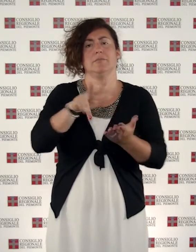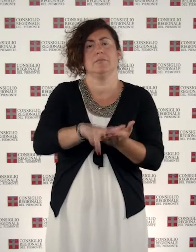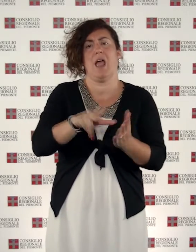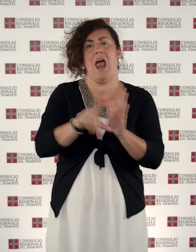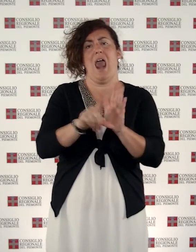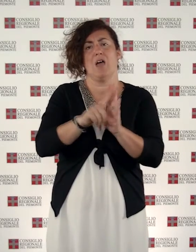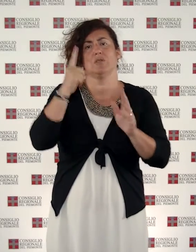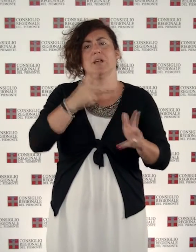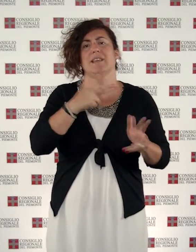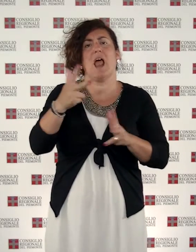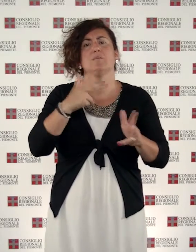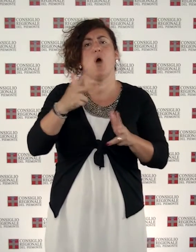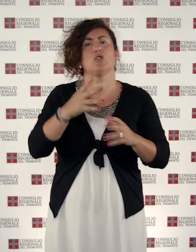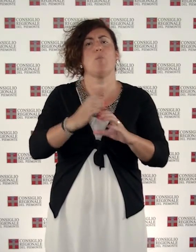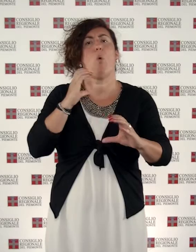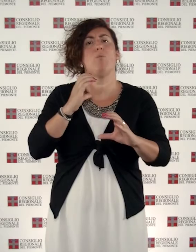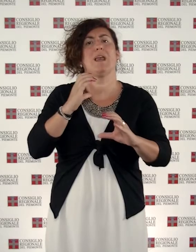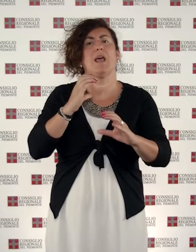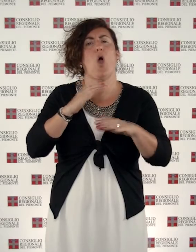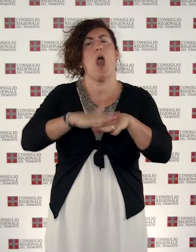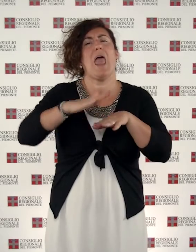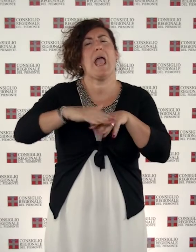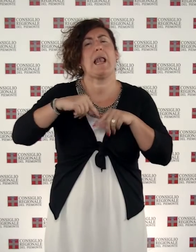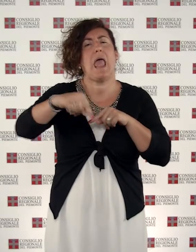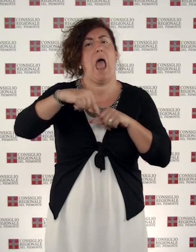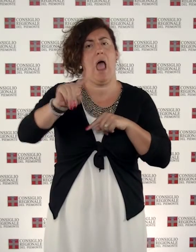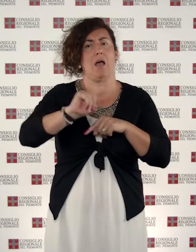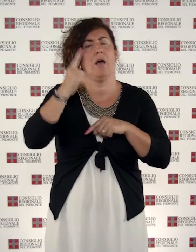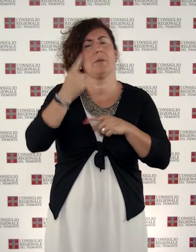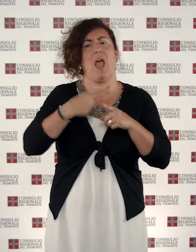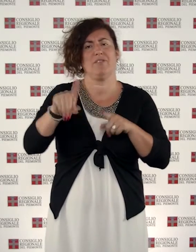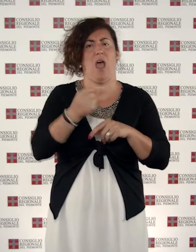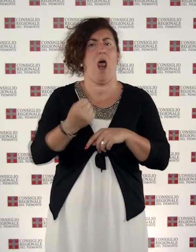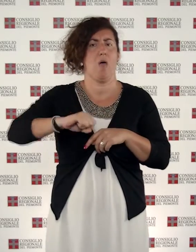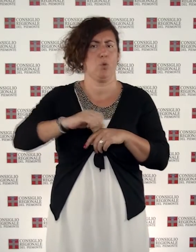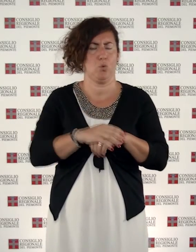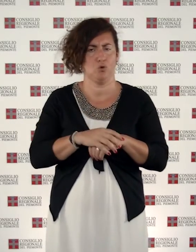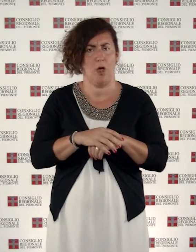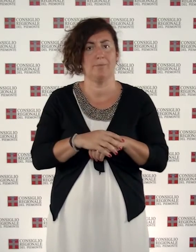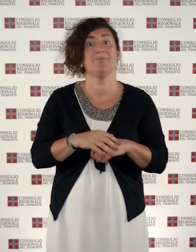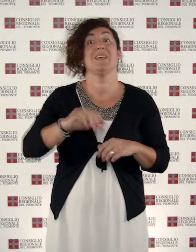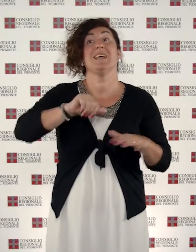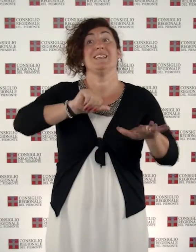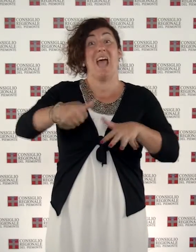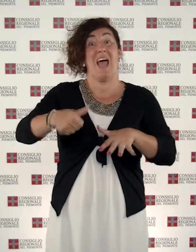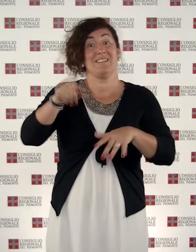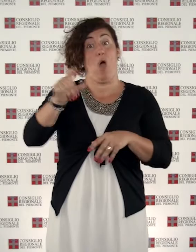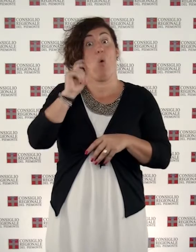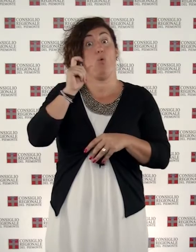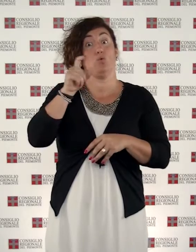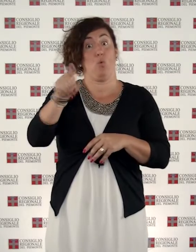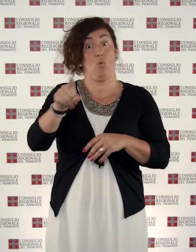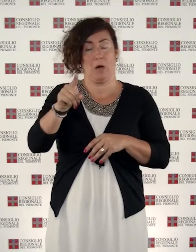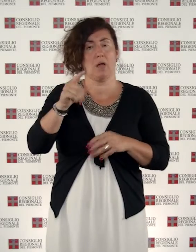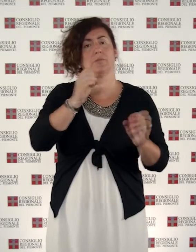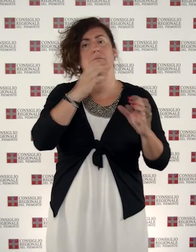sul trasporto pubblico non di linea per contrastare l'abusivismo. La Sesta, Cultura, ha incontrato i vertici della Fondazione per il Libro e ha espresso